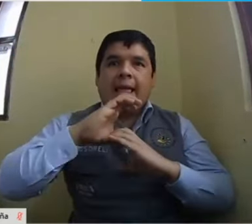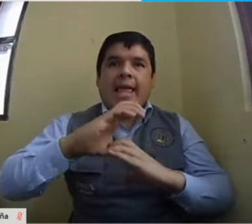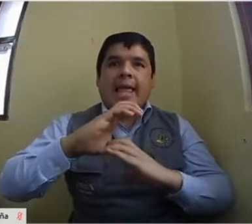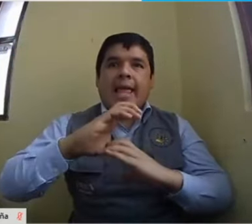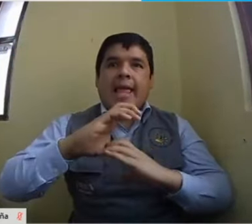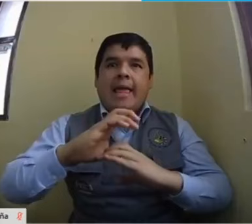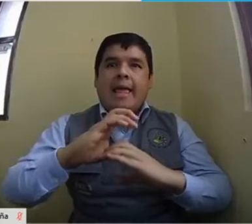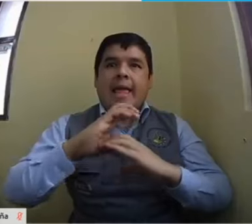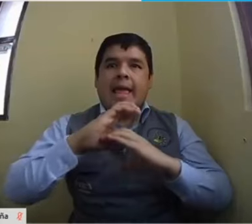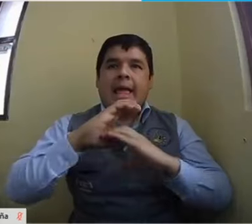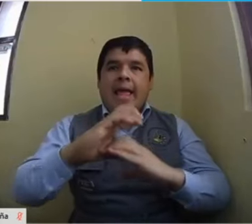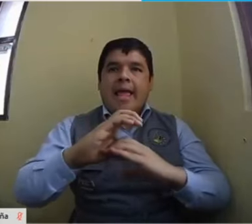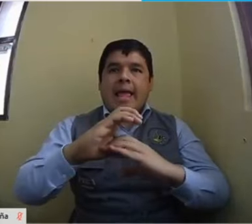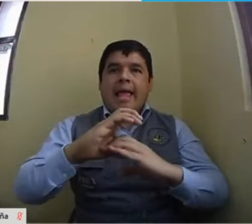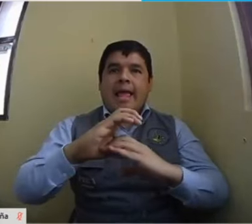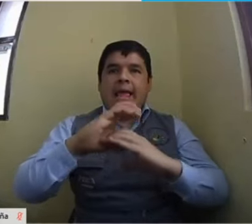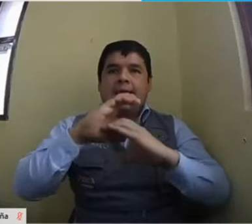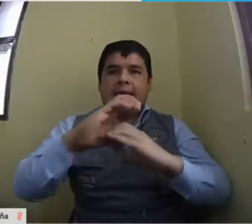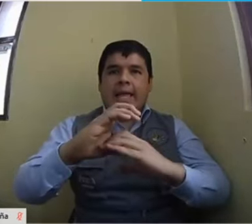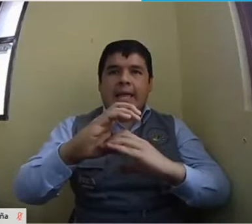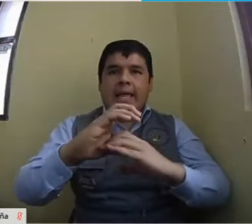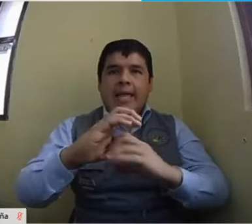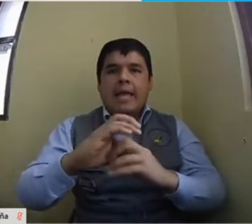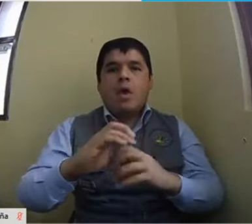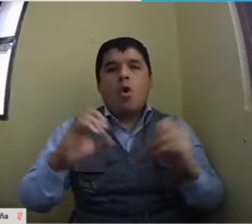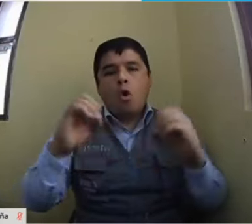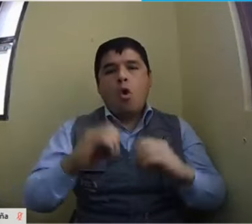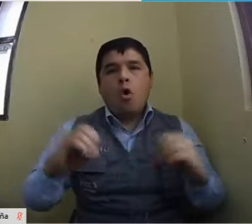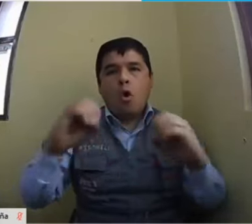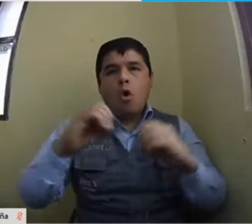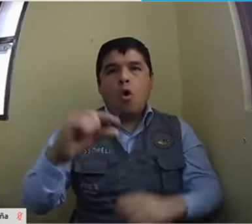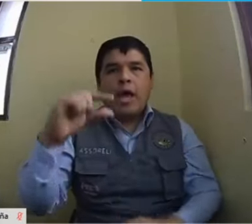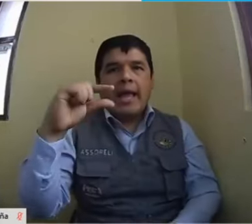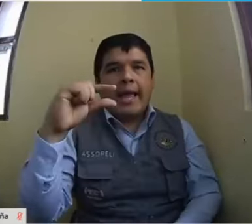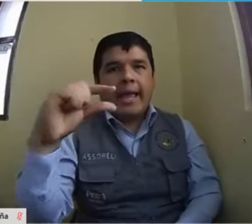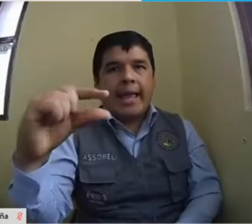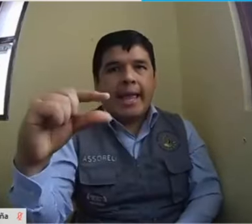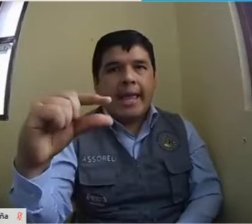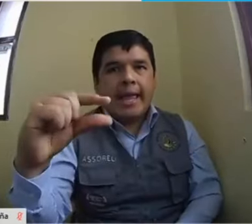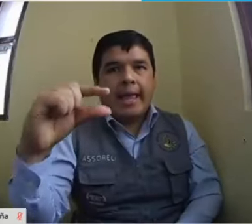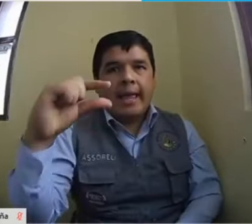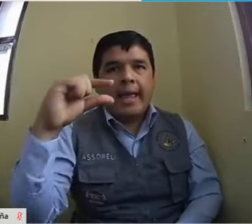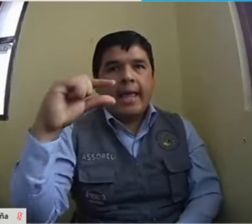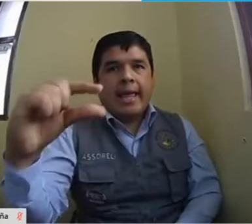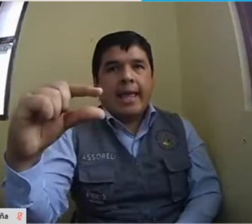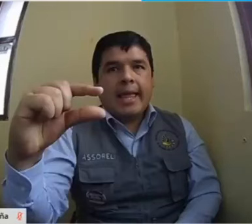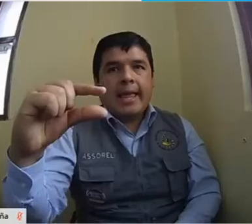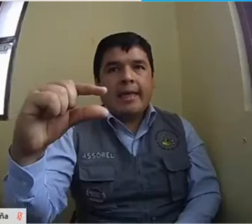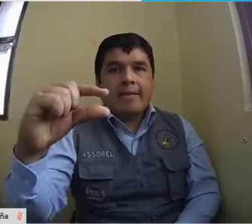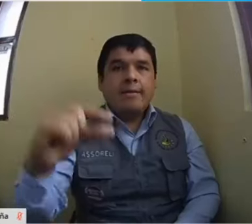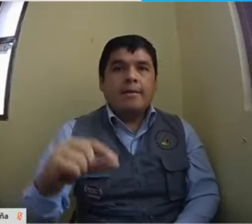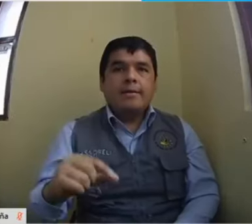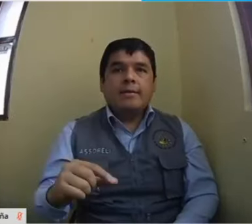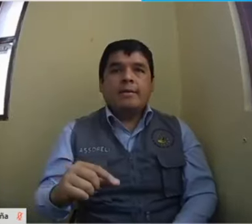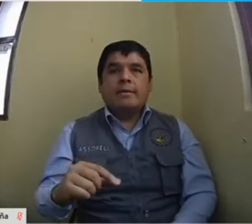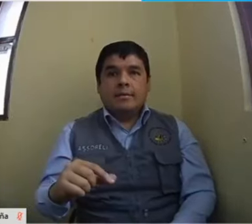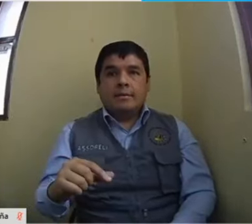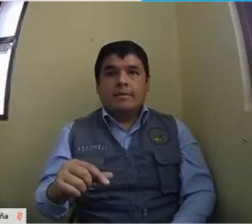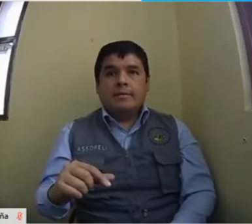esta es la seña antigua. Está en el alfabeto antiguo. Y también se utiliza para comunicaciones cuando hay